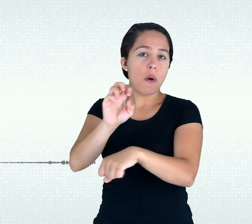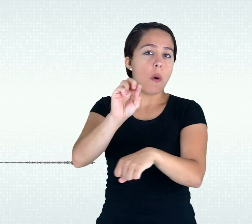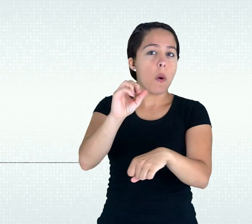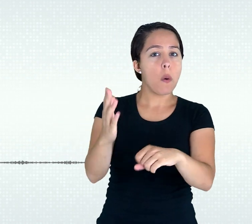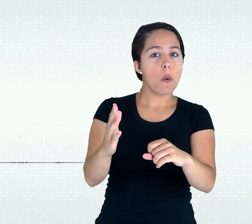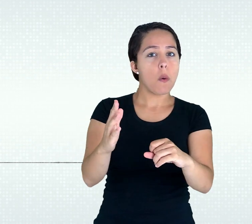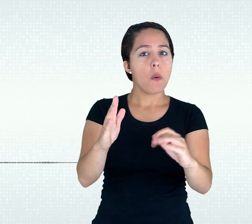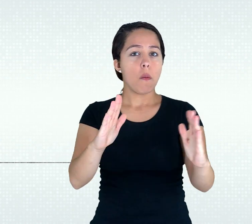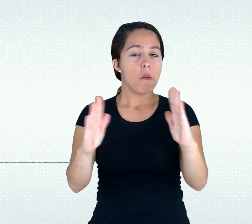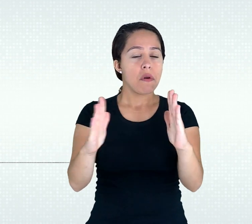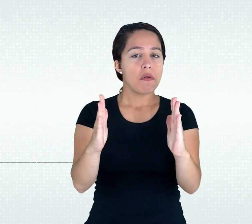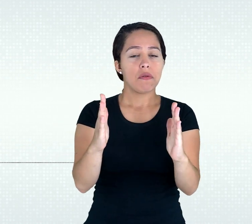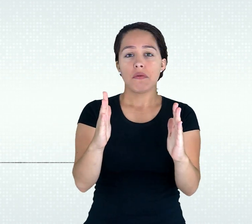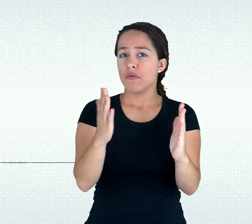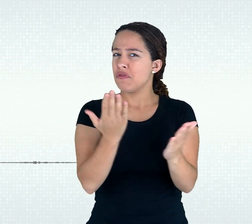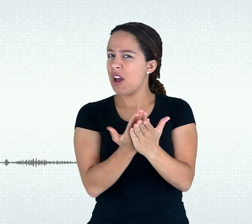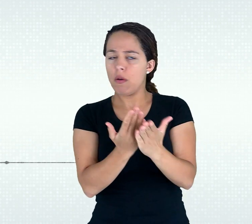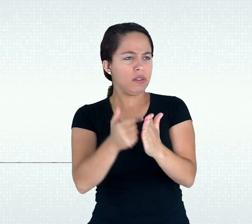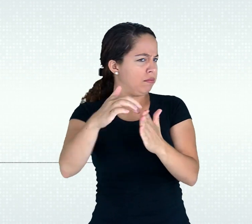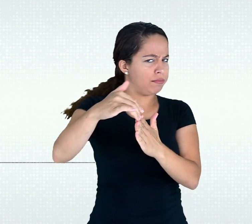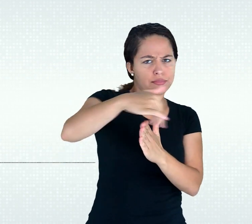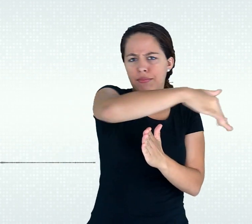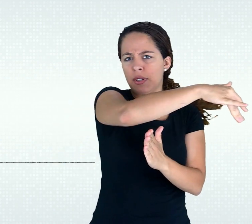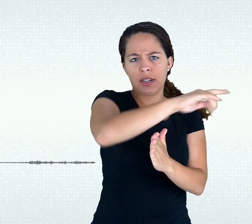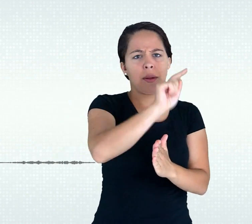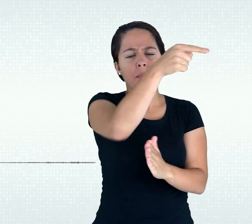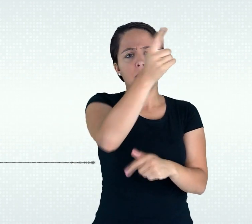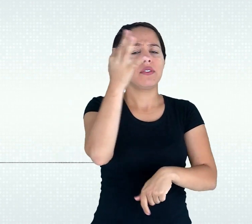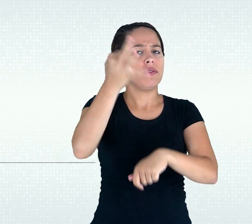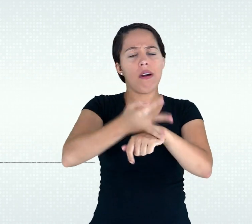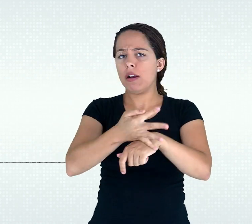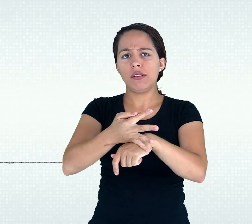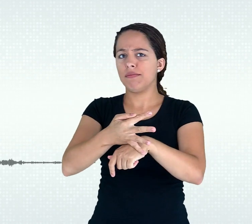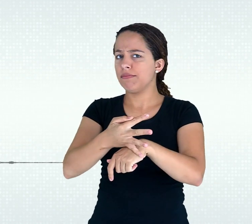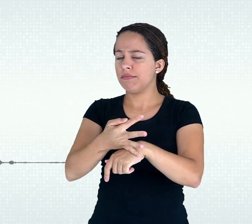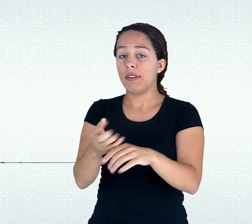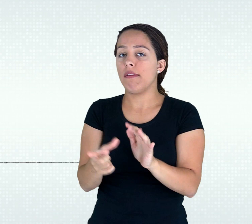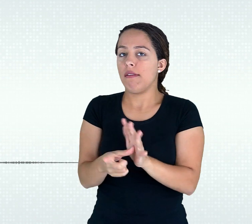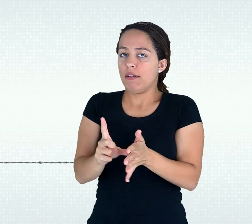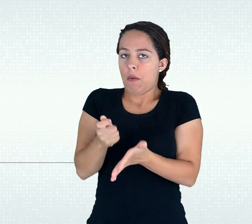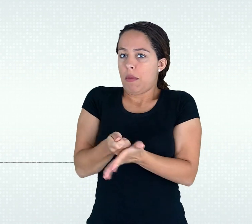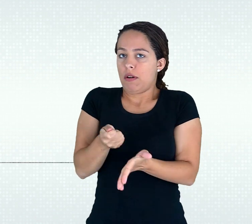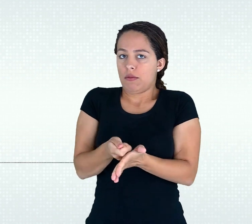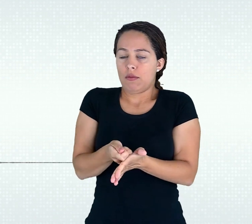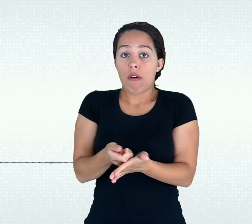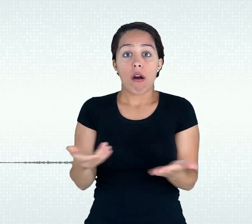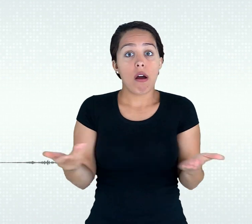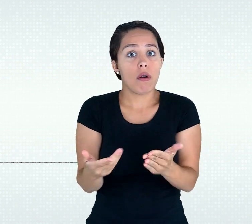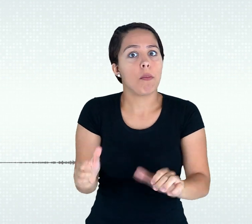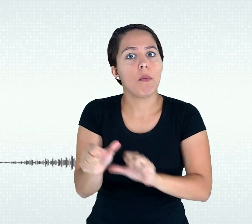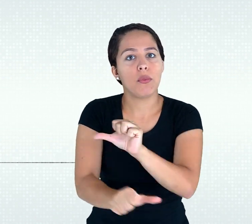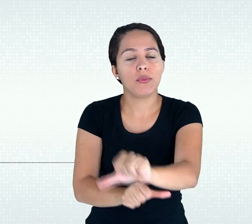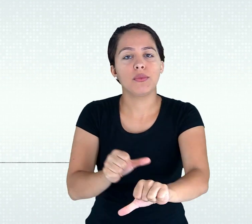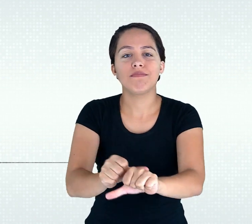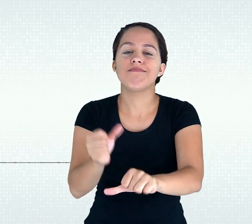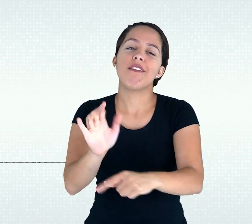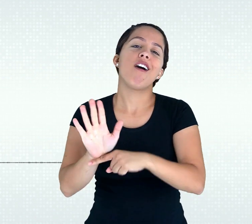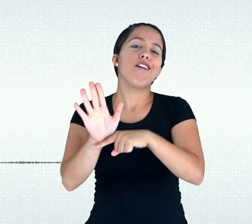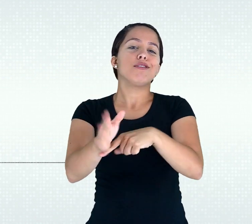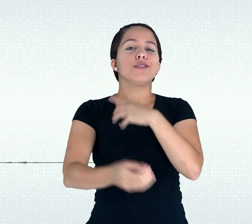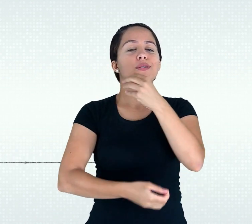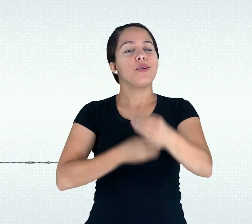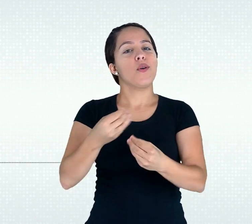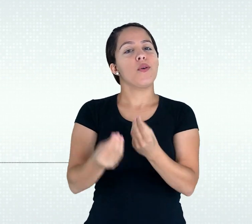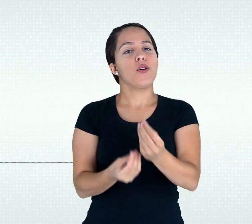períodos letivos regulares esta mudança aperfeiçoou o processo pedagógico uma vez que estimula